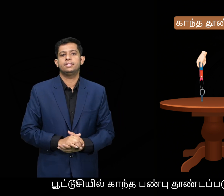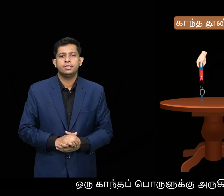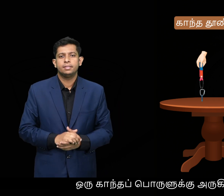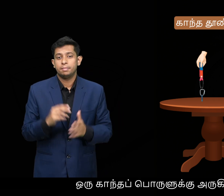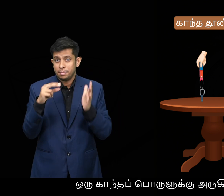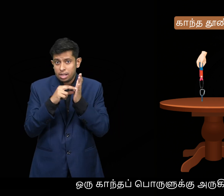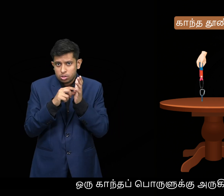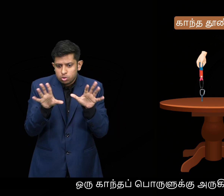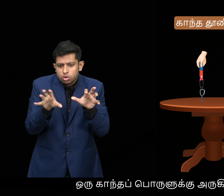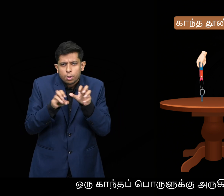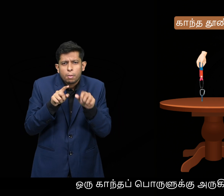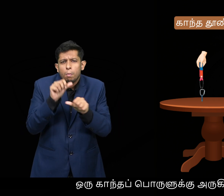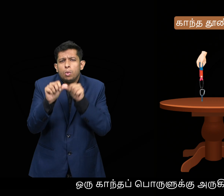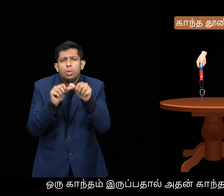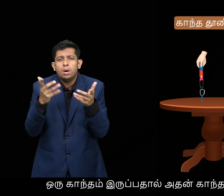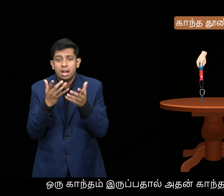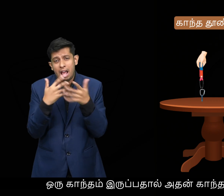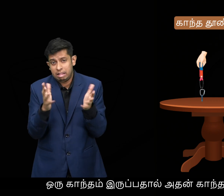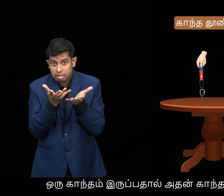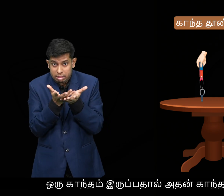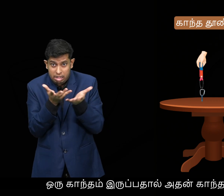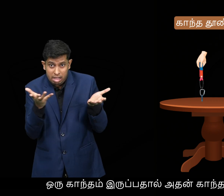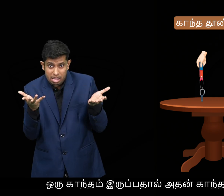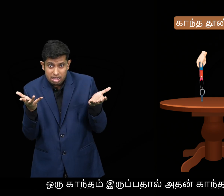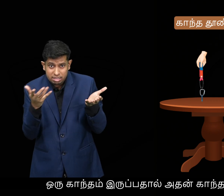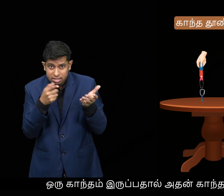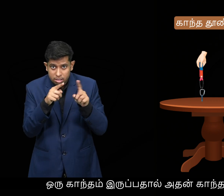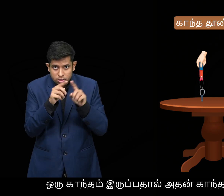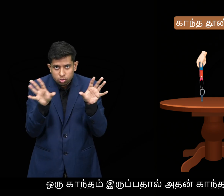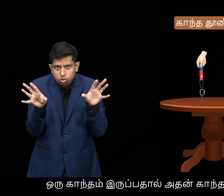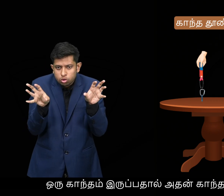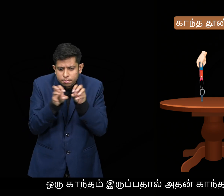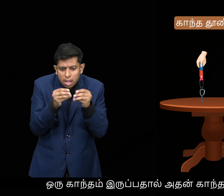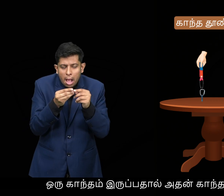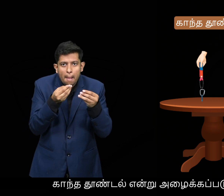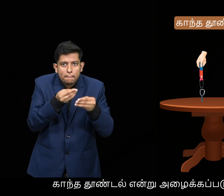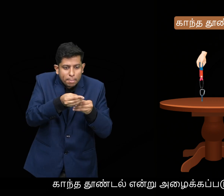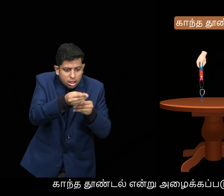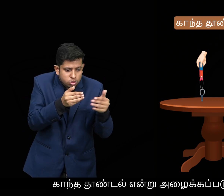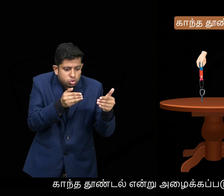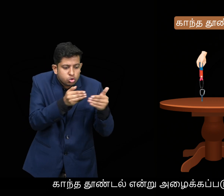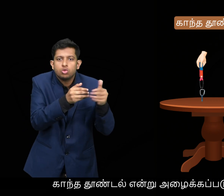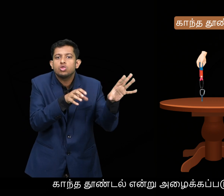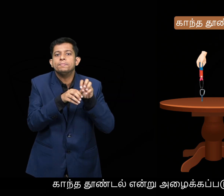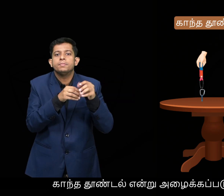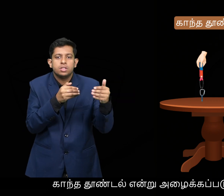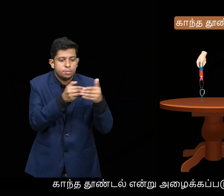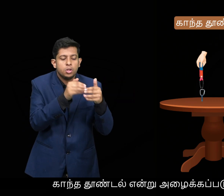ஒரு காந்த பொருளுக்கு அருகில் ஒரு காந்தம் இருப்பதால் அதன் காந்த பண்பு காந்த தூண்டல் என்று